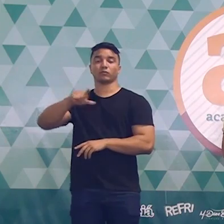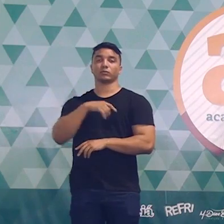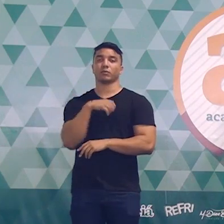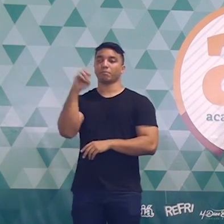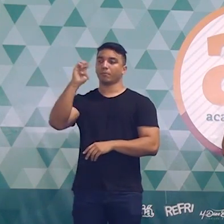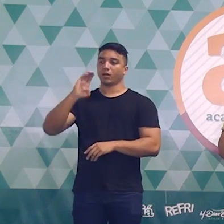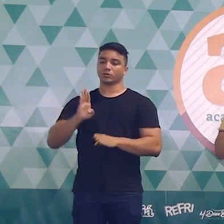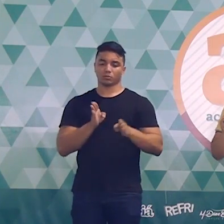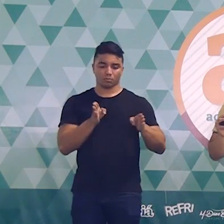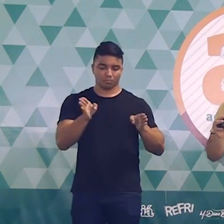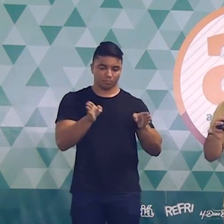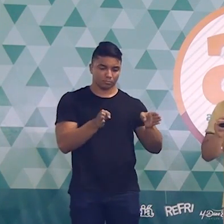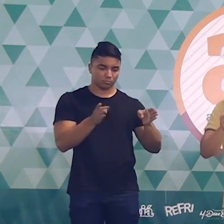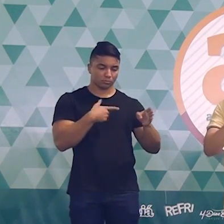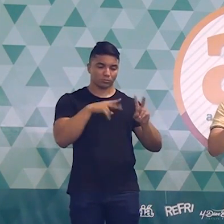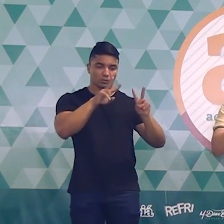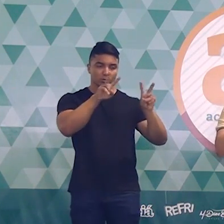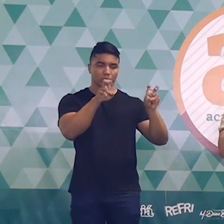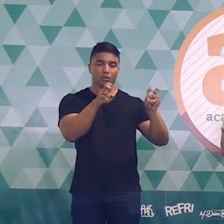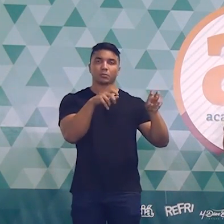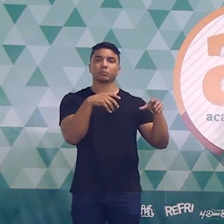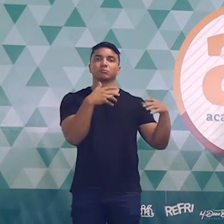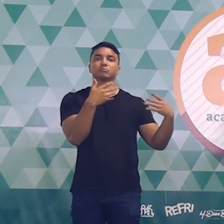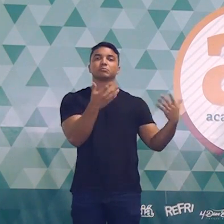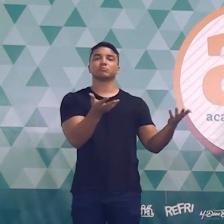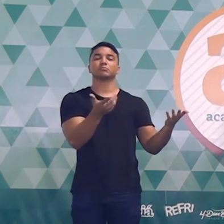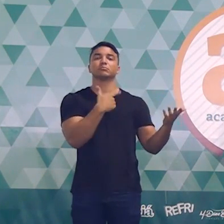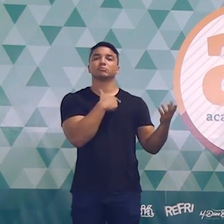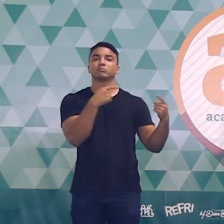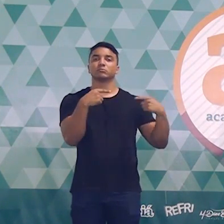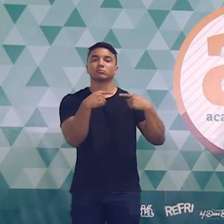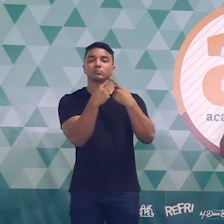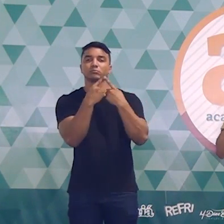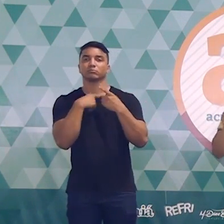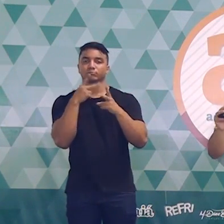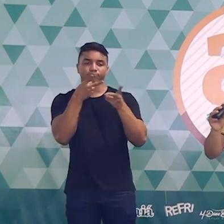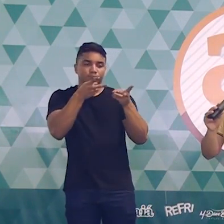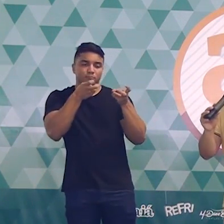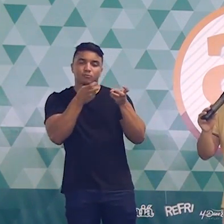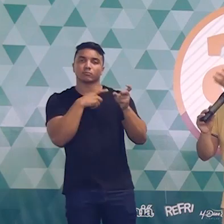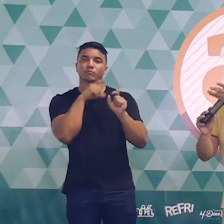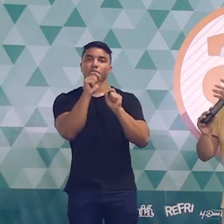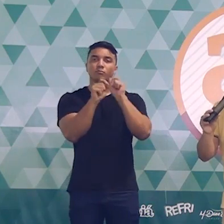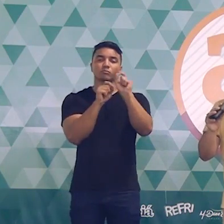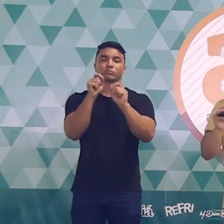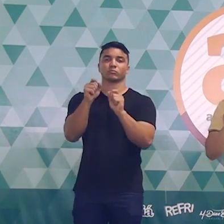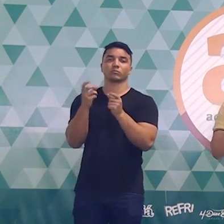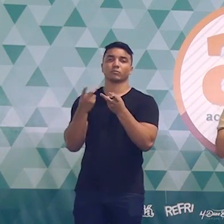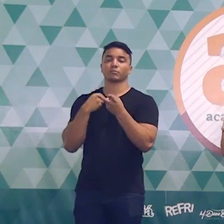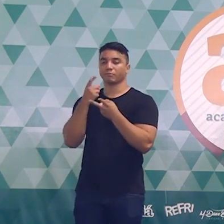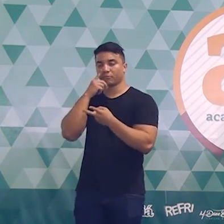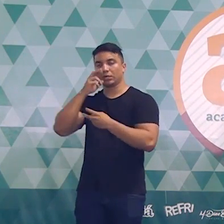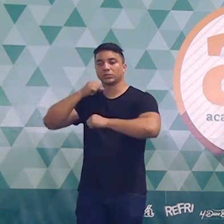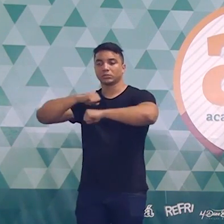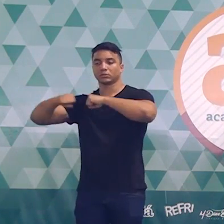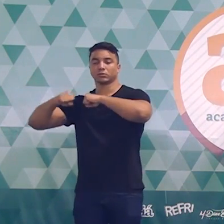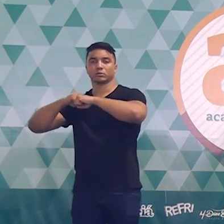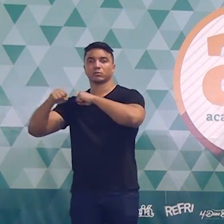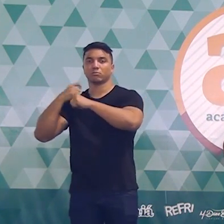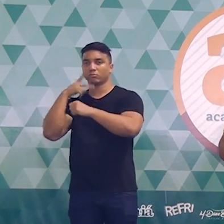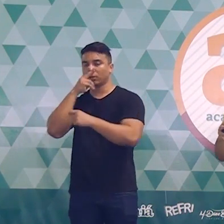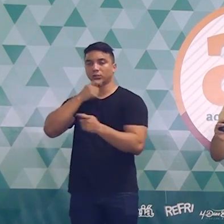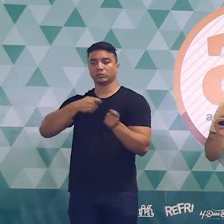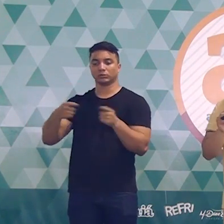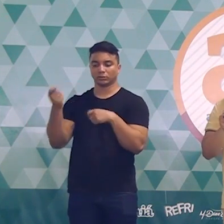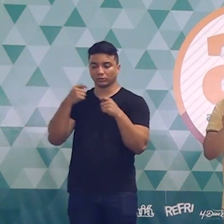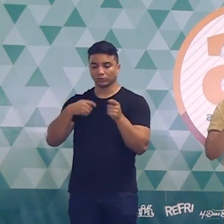período tal, o tema tal, vem se notabilizando, vem emergindo como uma discussão cada vez mais frequente